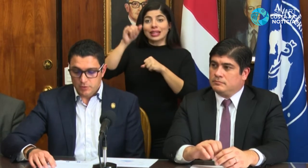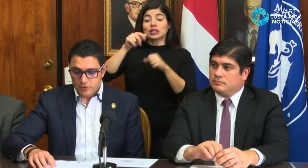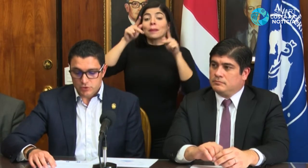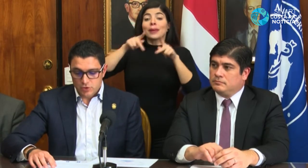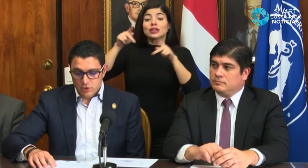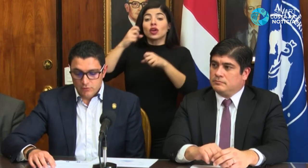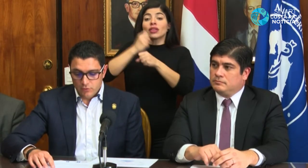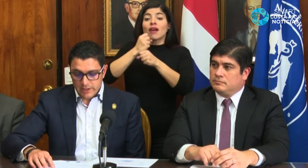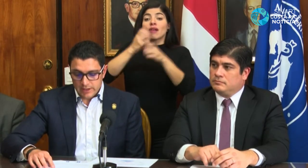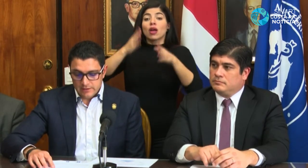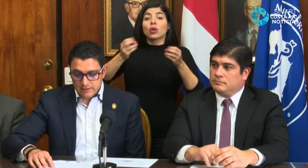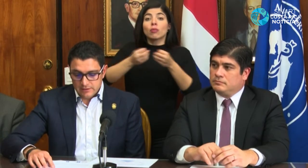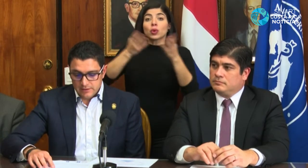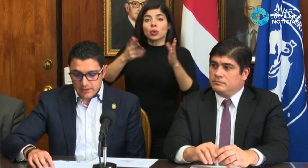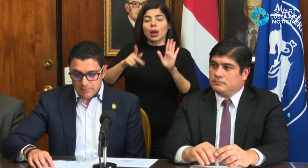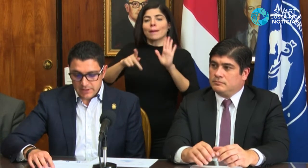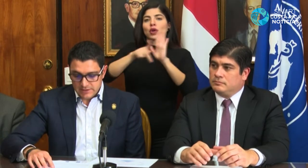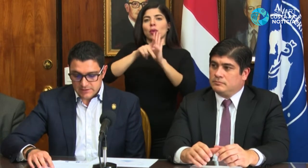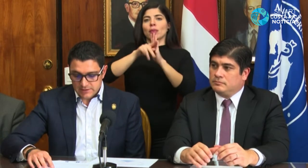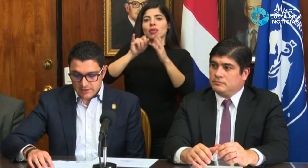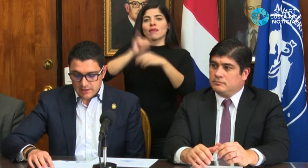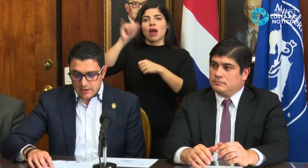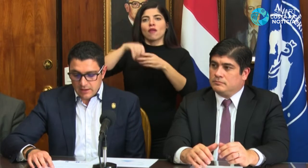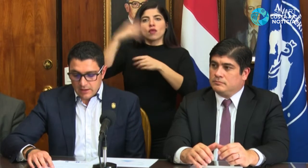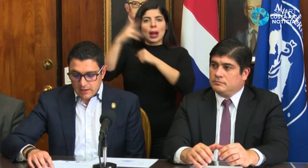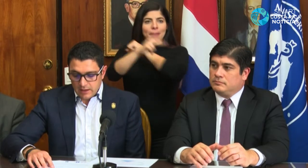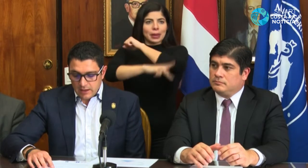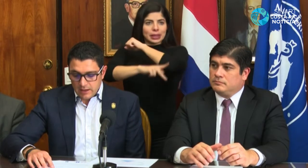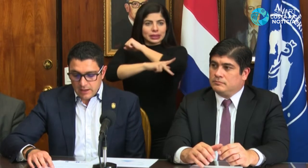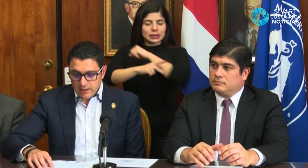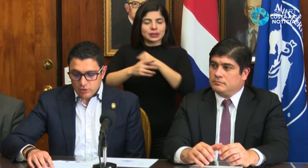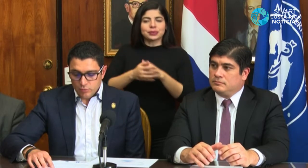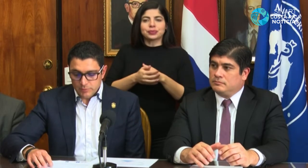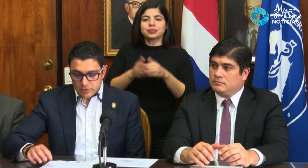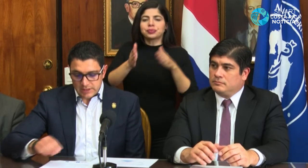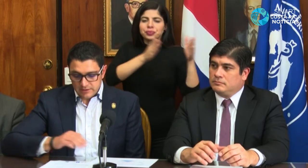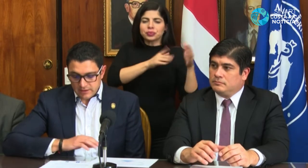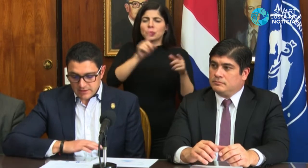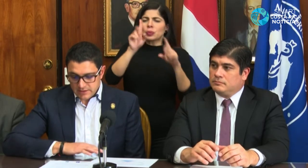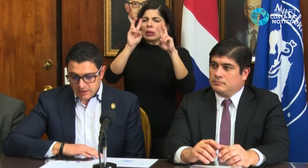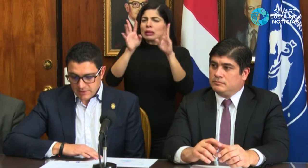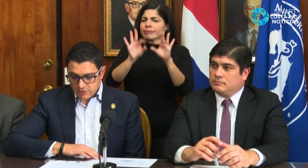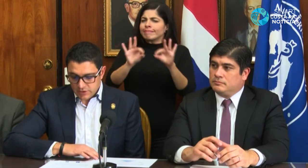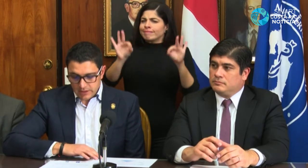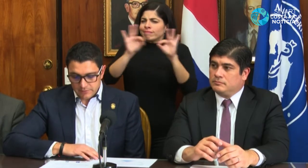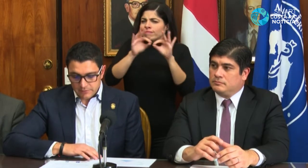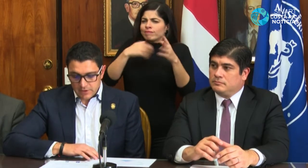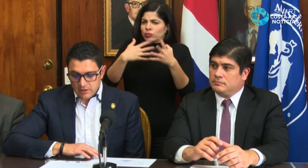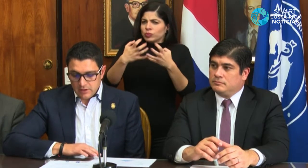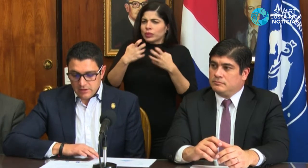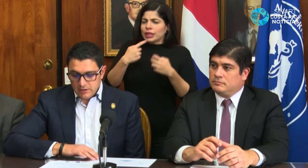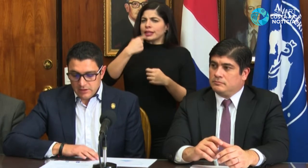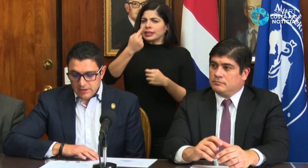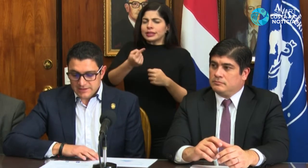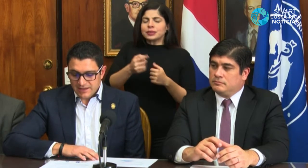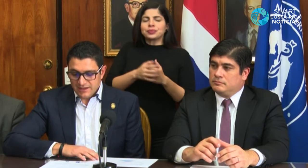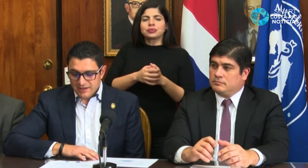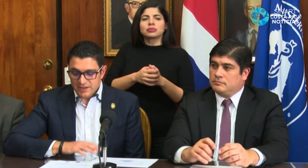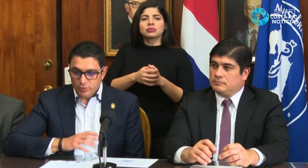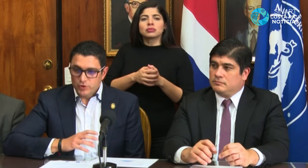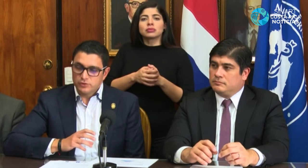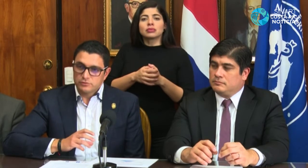funcionarios públicos fuera del país. Hay algo muy importante que quisiera mencionar y